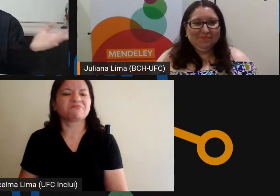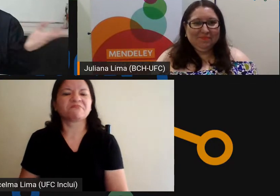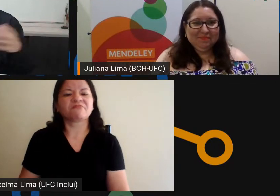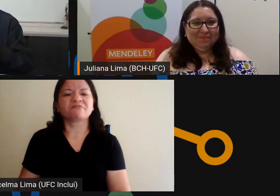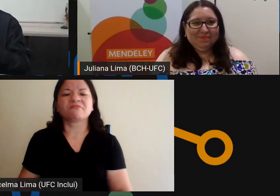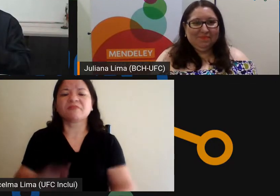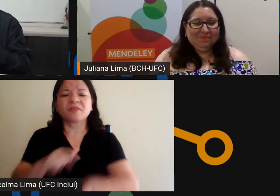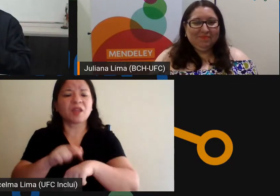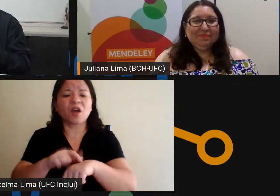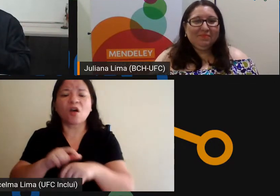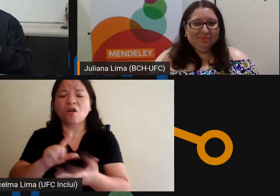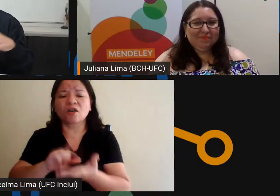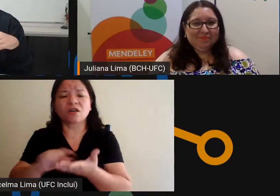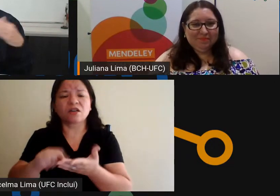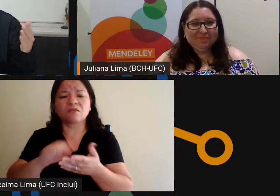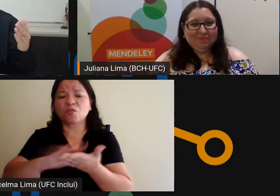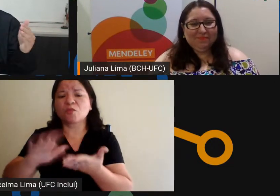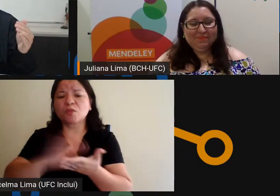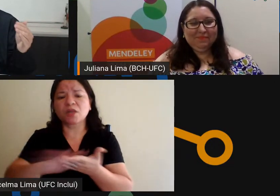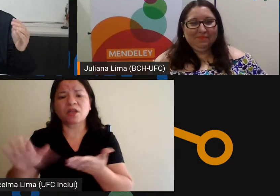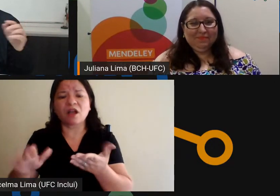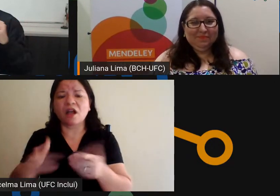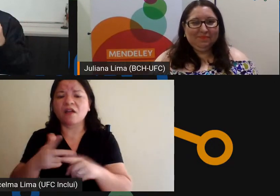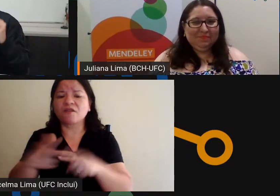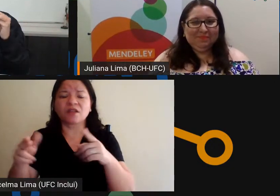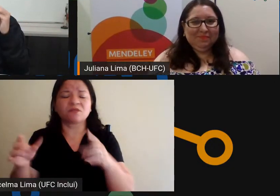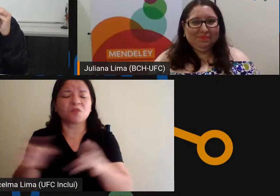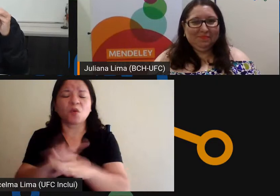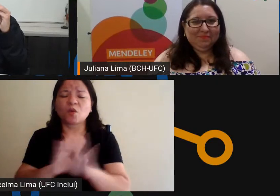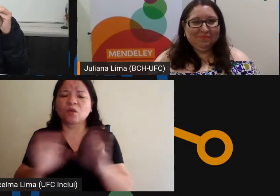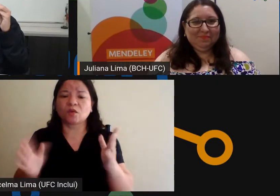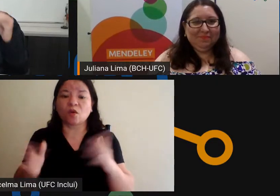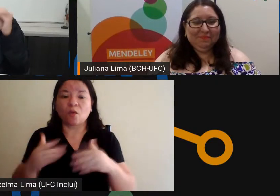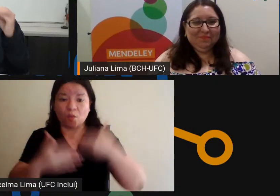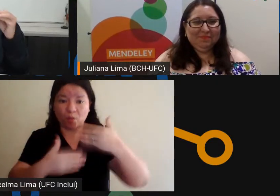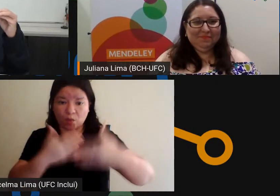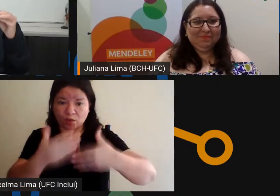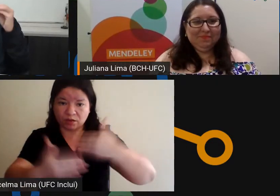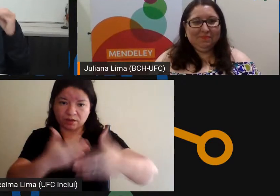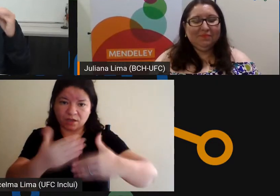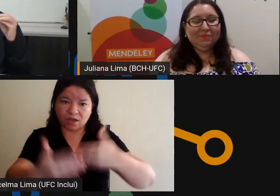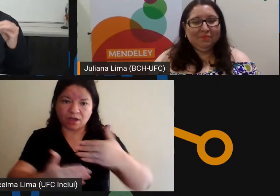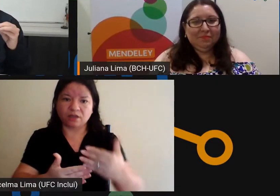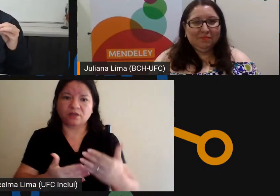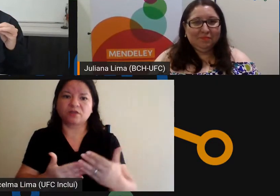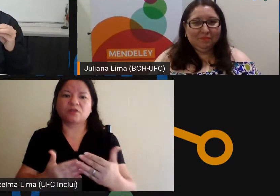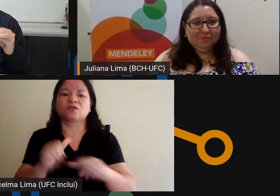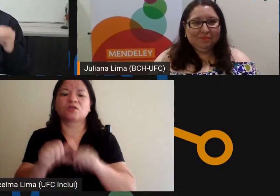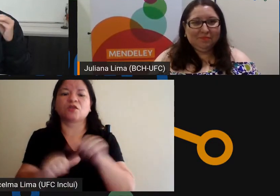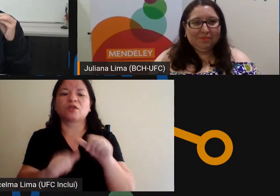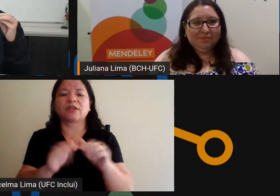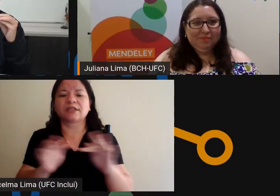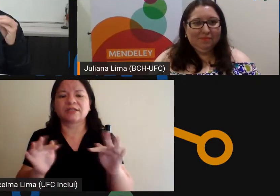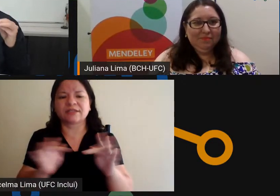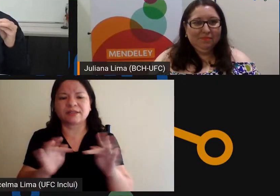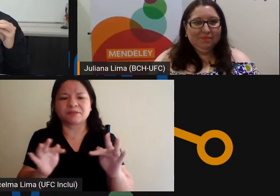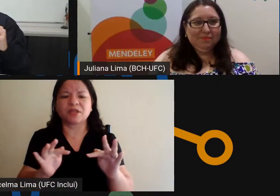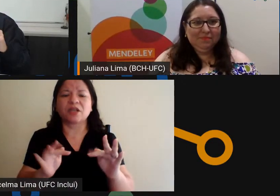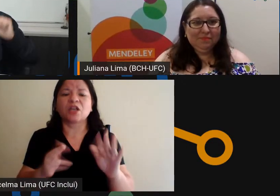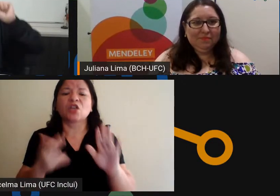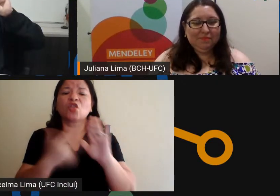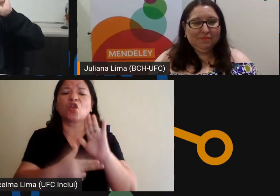publicar, né, tem que vencer aquela crítica, porque o processo de ser criticado anonimamente é